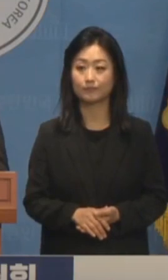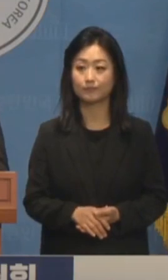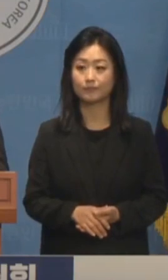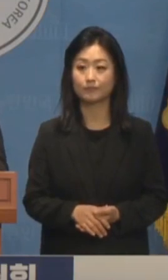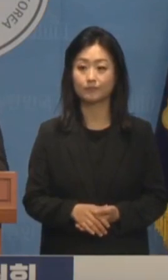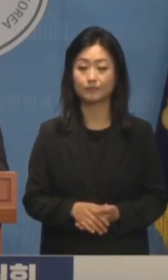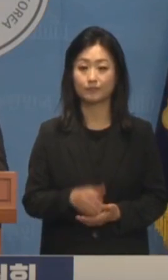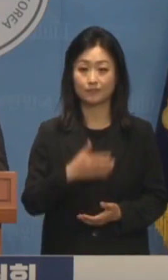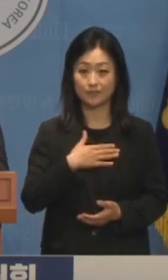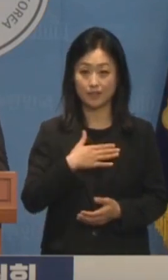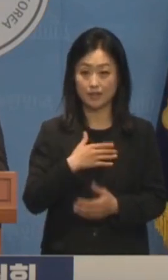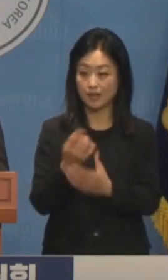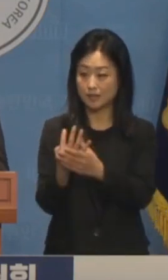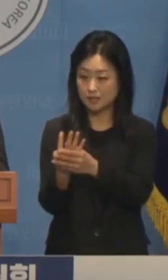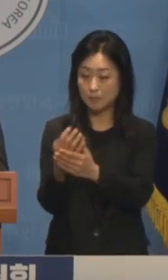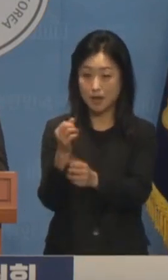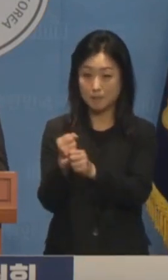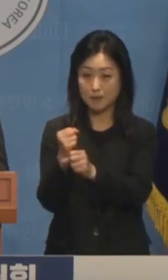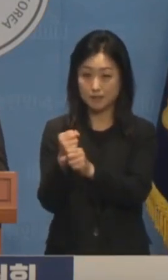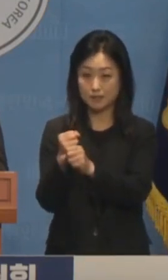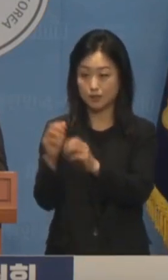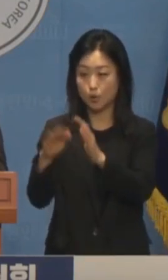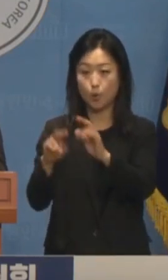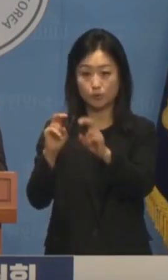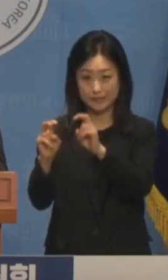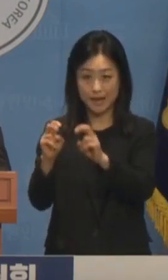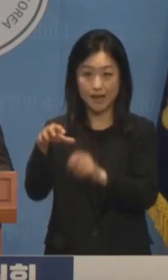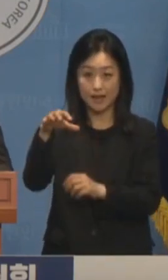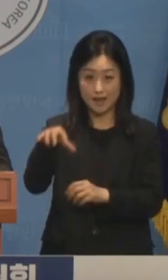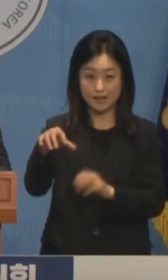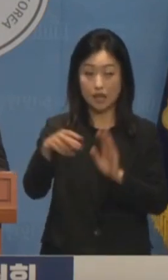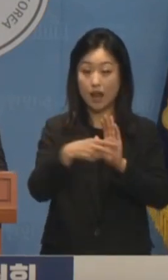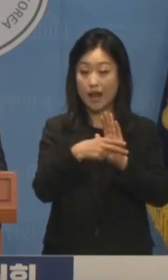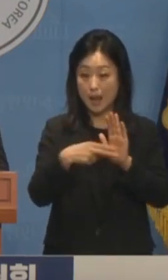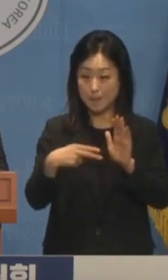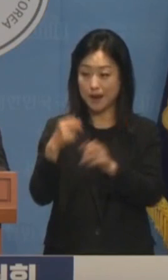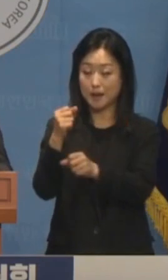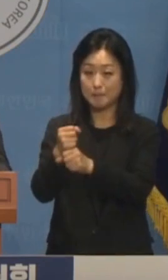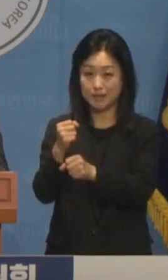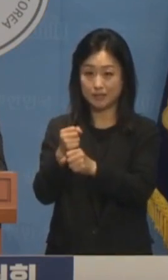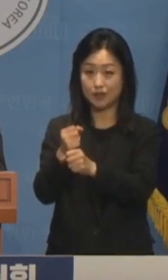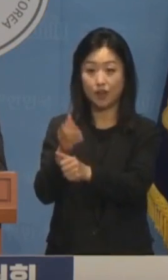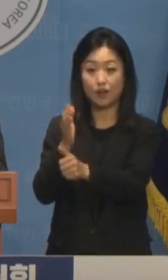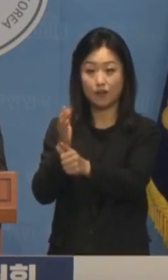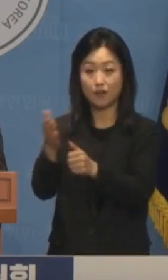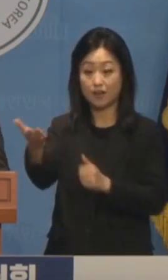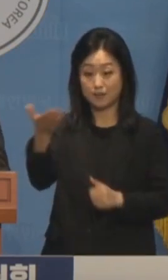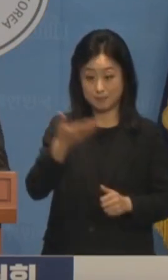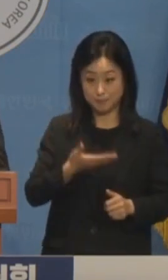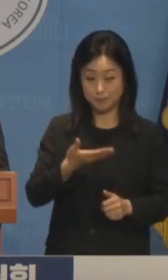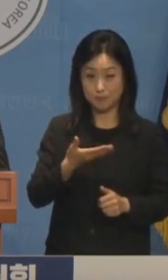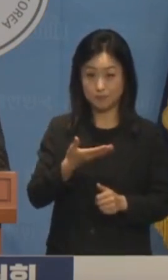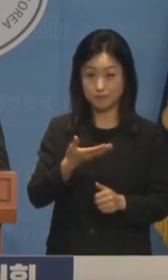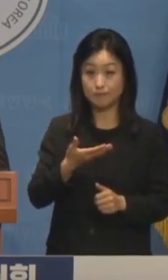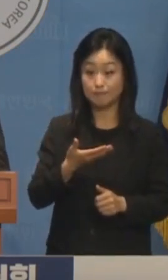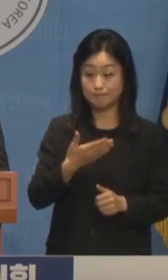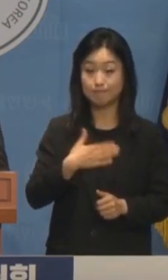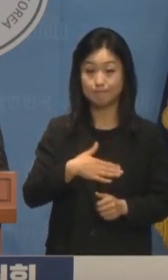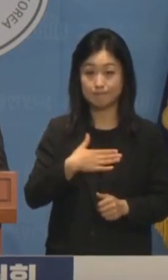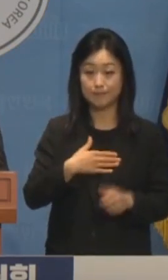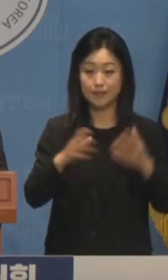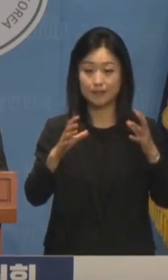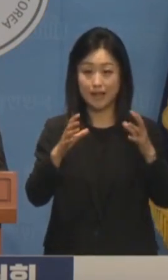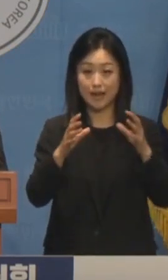저희가 조폐공사로부터 이 라벨 제작에 대한 요청을 받고 저희는